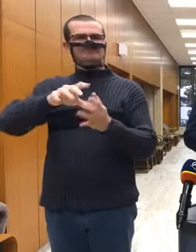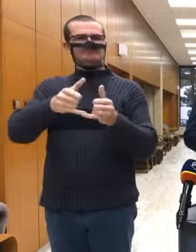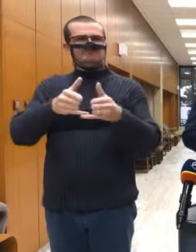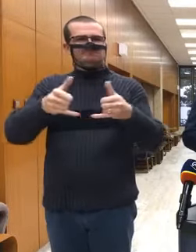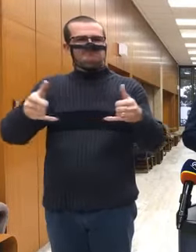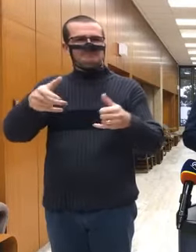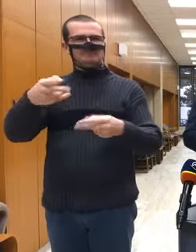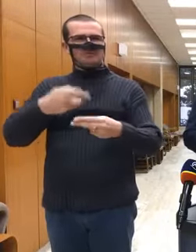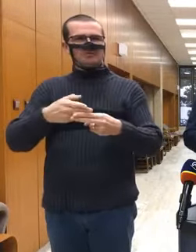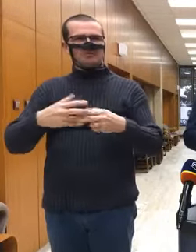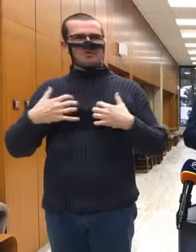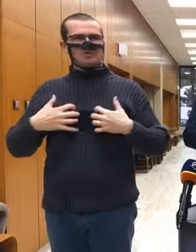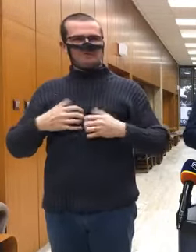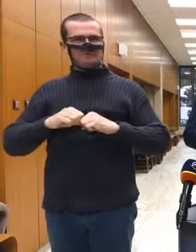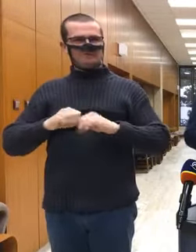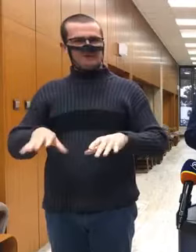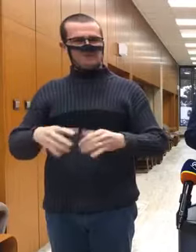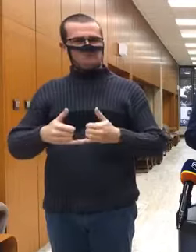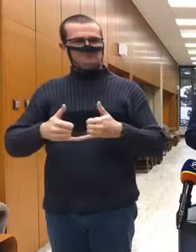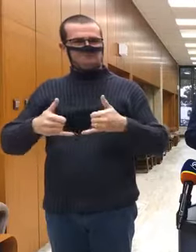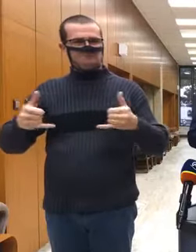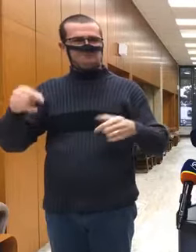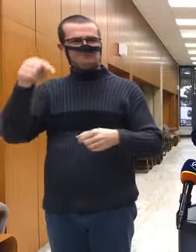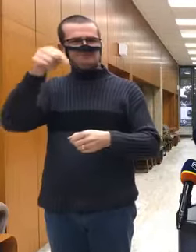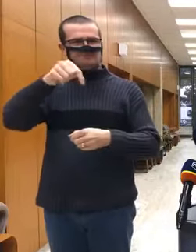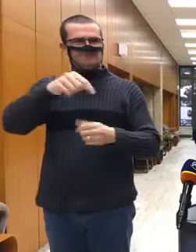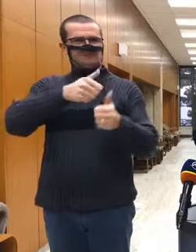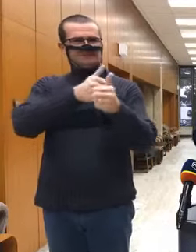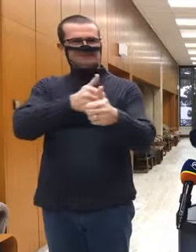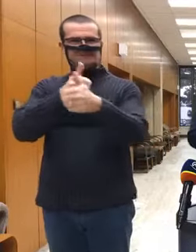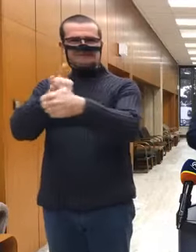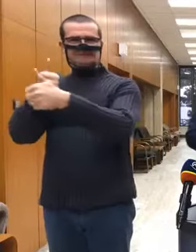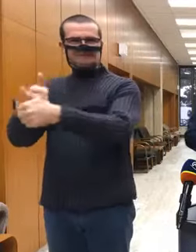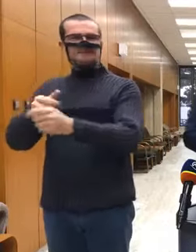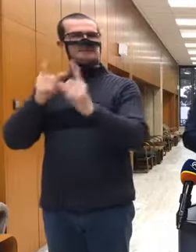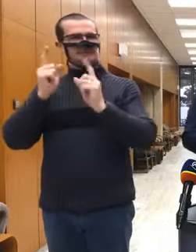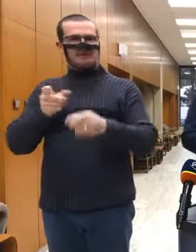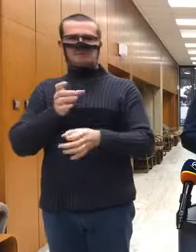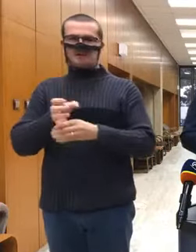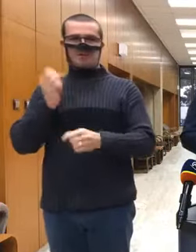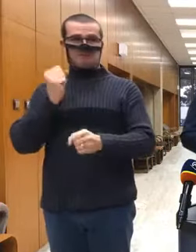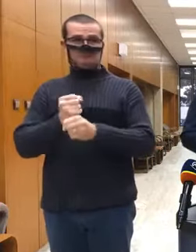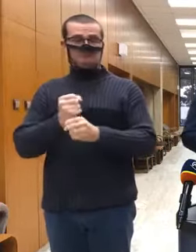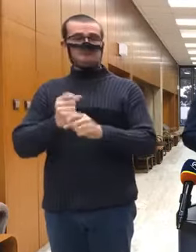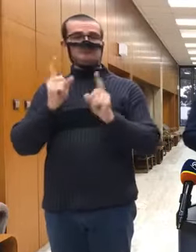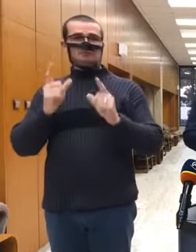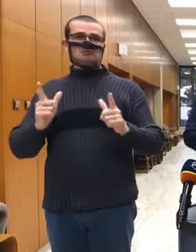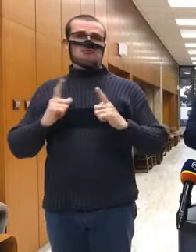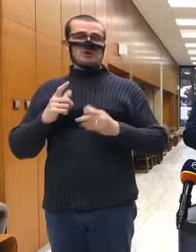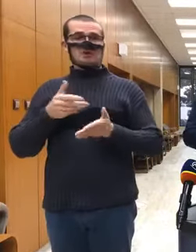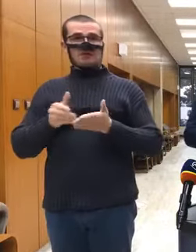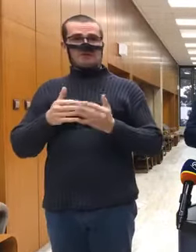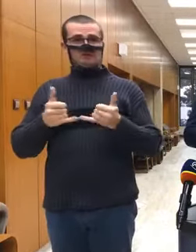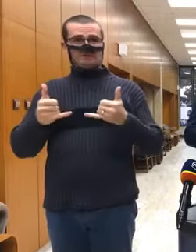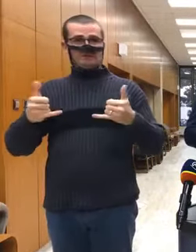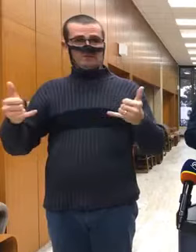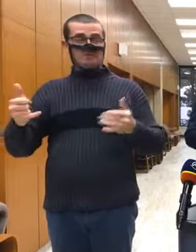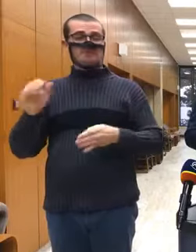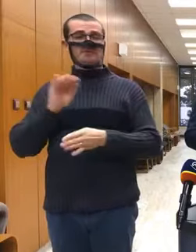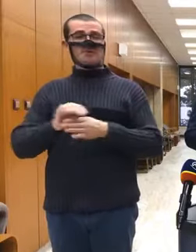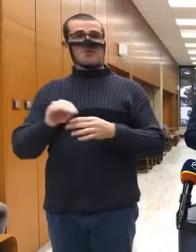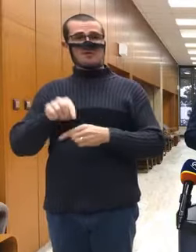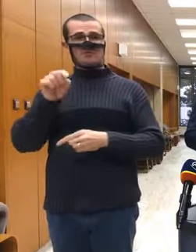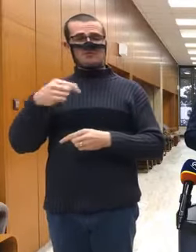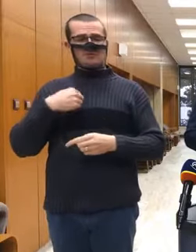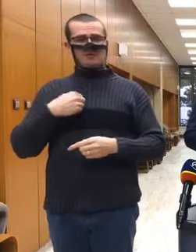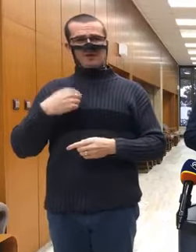nákaza, odkiaľ sa tá nákaza šíri, tam treba najmä konať, no musíme počkať ďalší vývoj. Okrem toho si myslím,